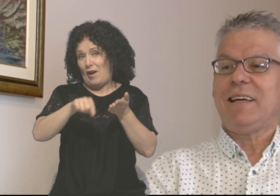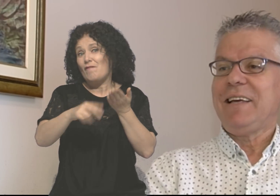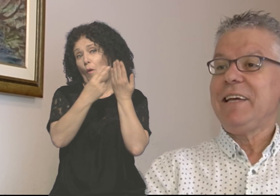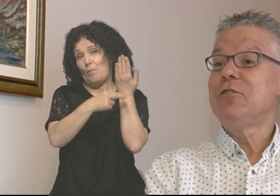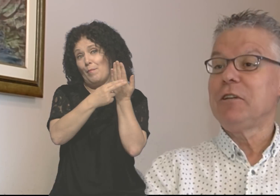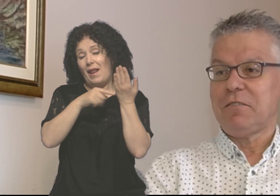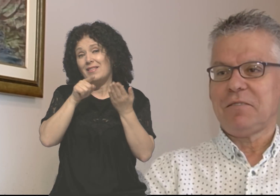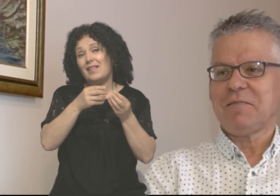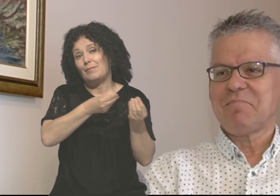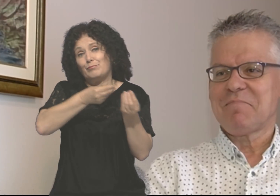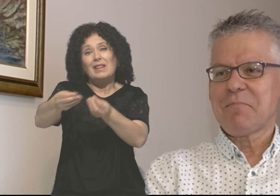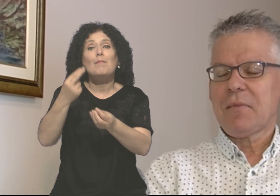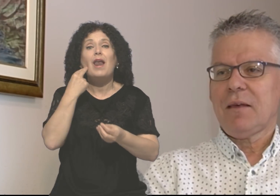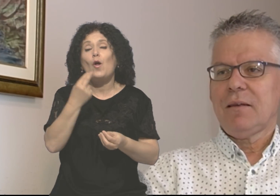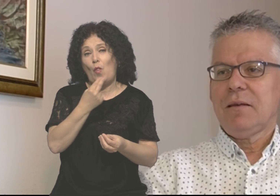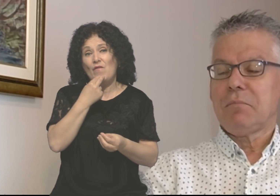допре и до нив.